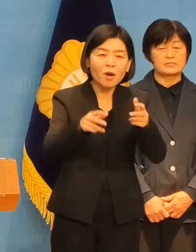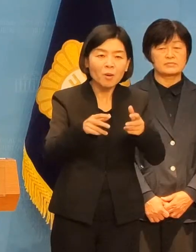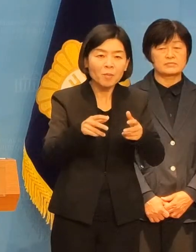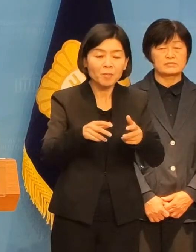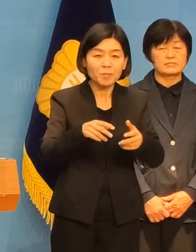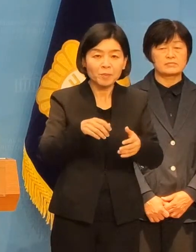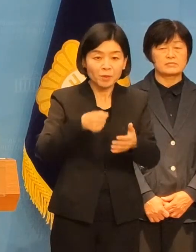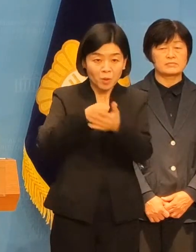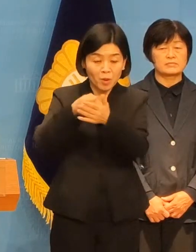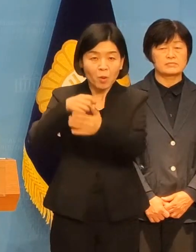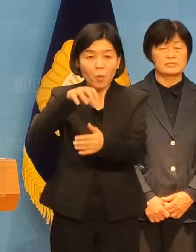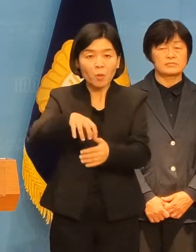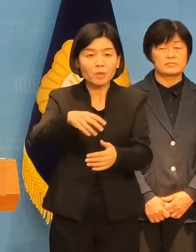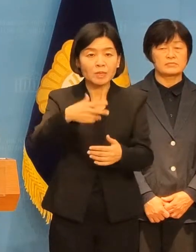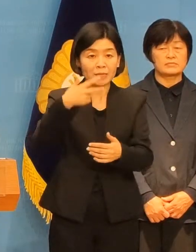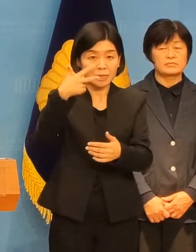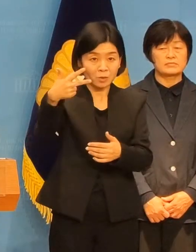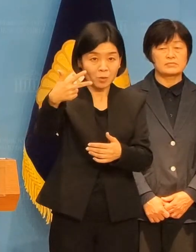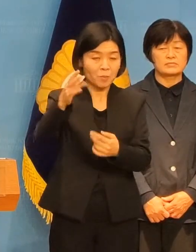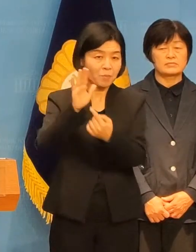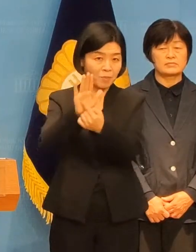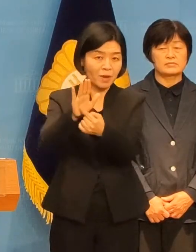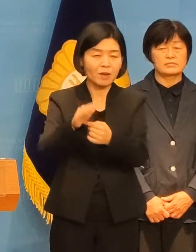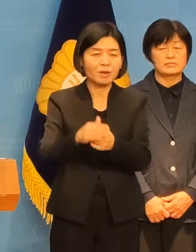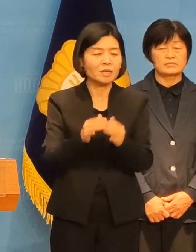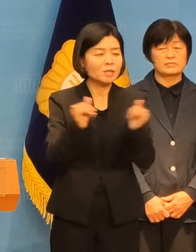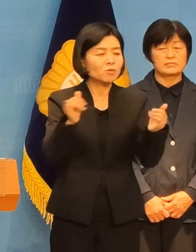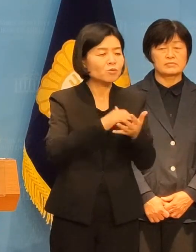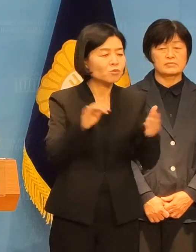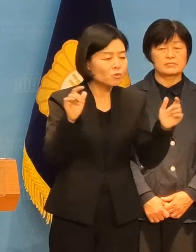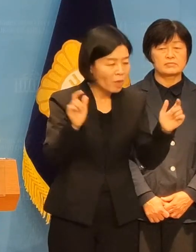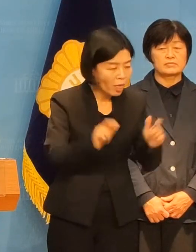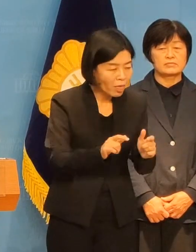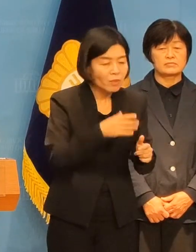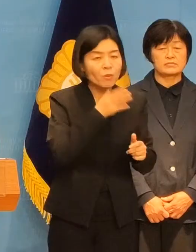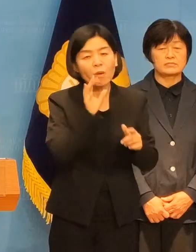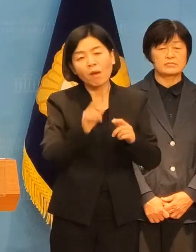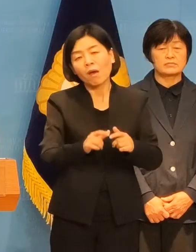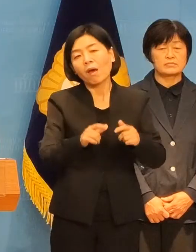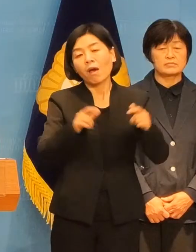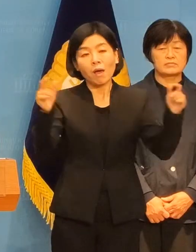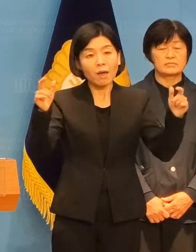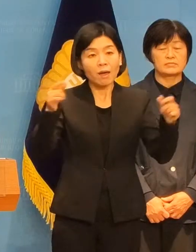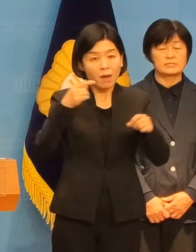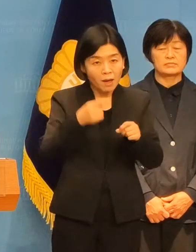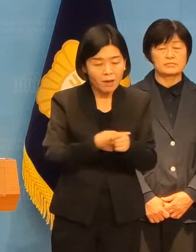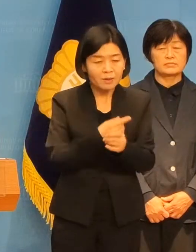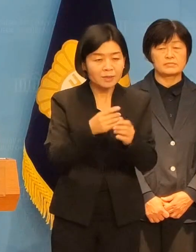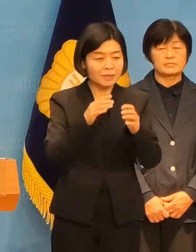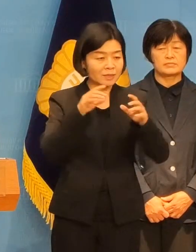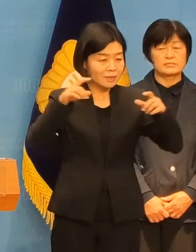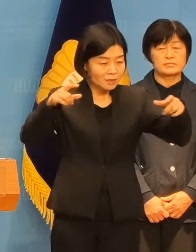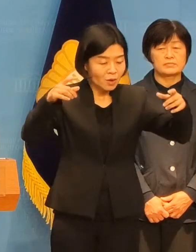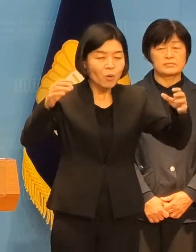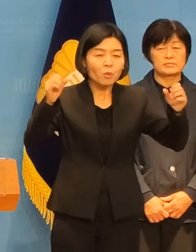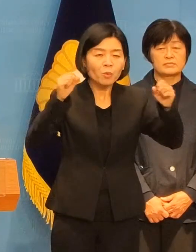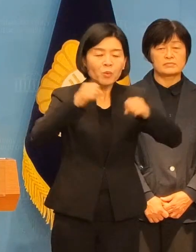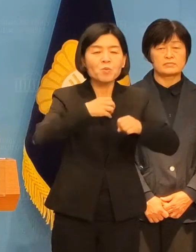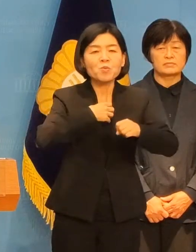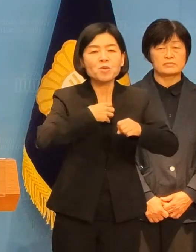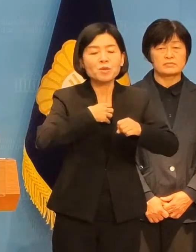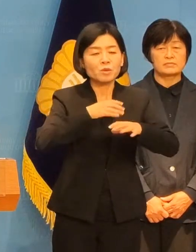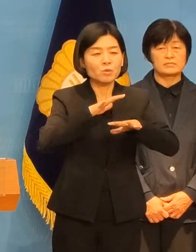결과를 발표하였습니다. 인구 감소, 고령화 등으로 인해 지역 소멸 현상이 심화되고 있는 농어촌